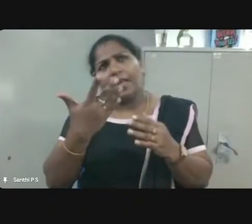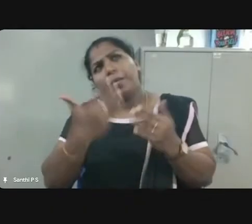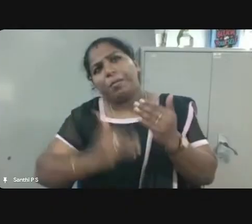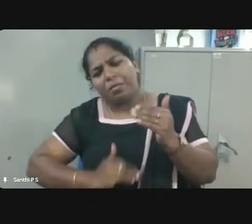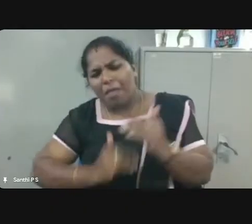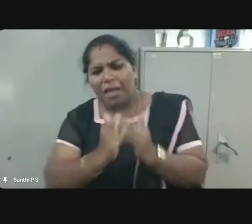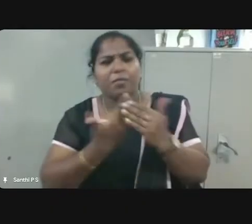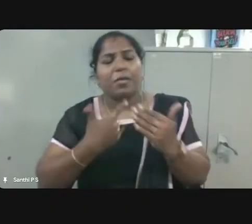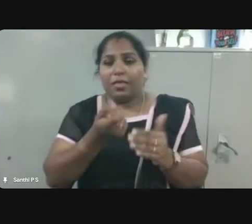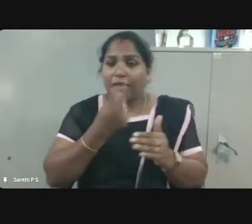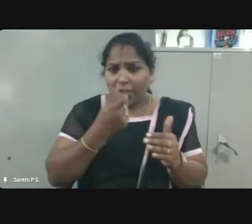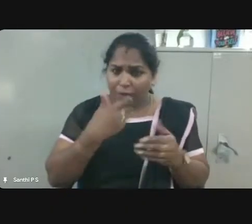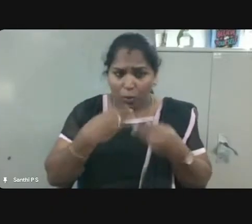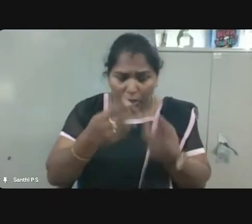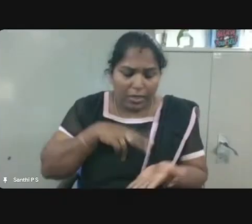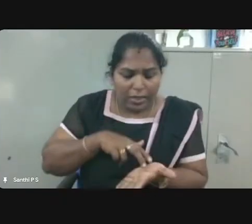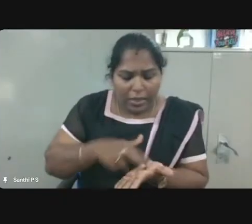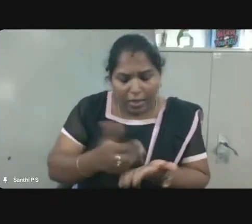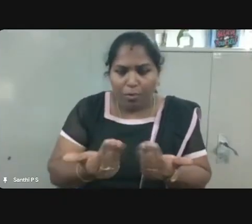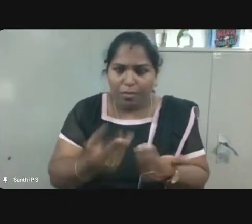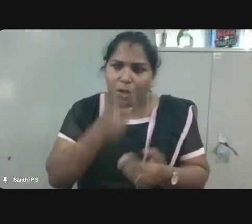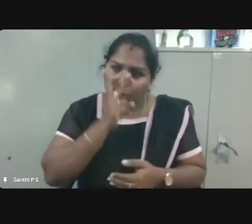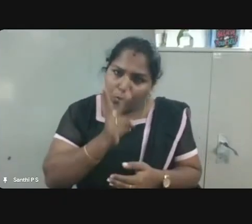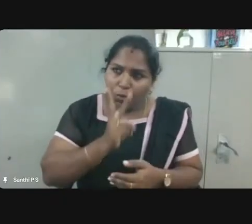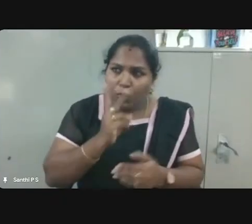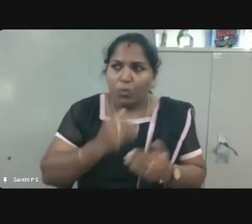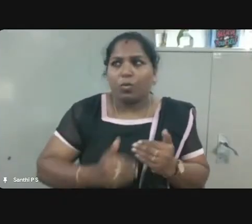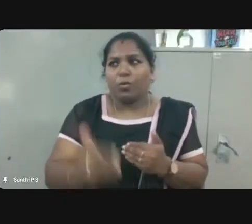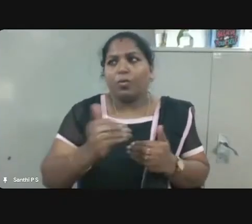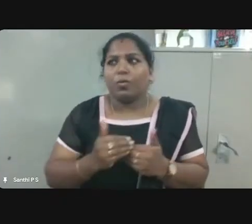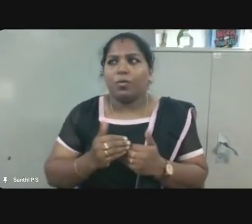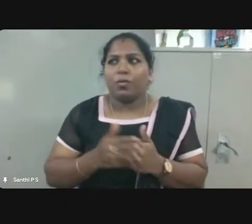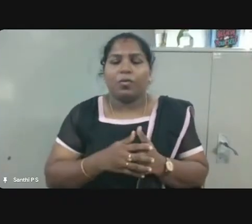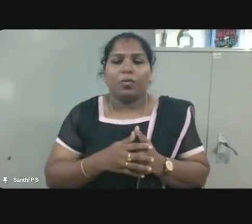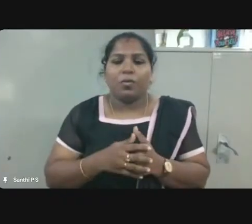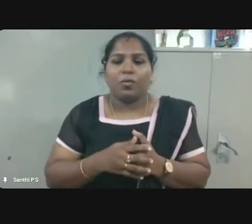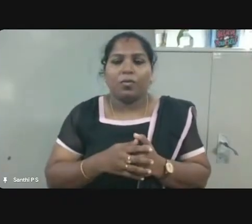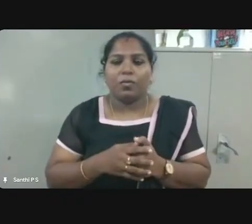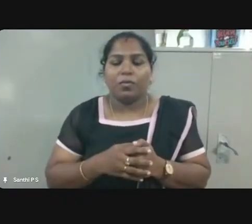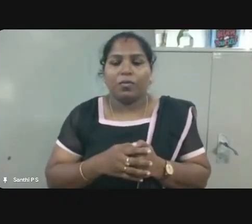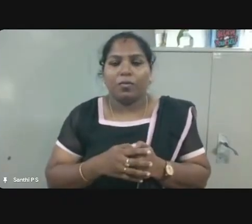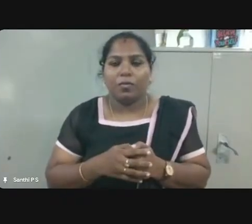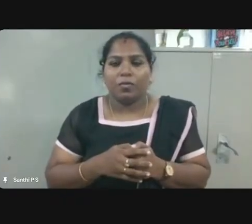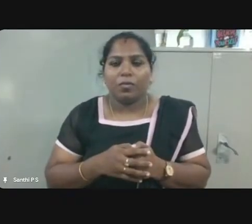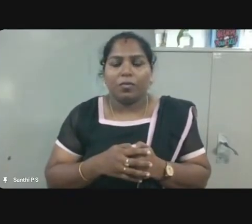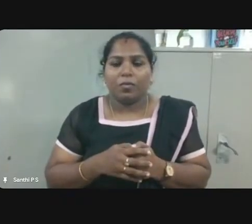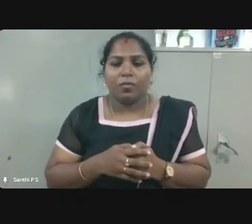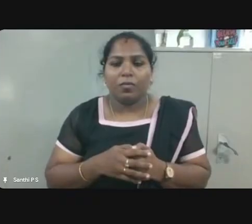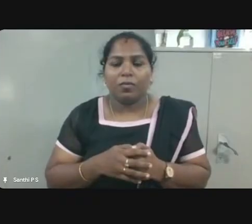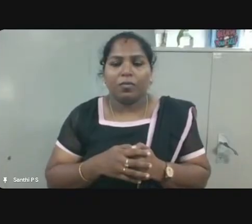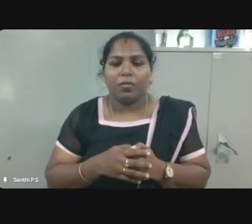ഈ മരുന്ന് കഴിച്ചാൽ ഇമ്പ്രൂവ്മെന്റ് കിട്ടും. പക്ഷെ 10 വയസ്സ് കഴിയുമ്പോൾ വീണ്ടും ബലക്കുറവ് തീർച്ചയായിട്ടും കൂടും. ബലക്കുറവ് കൂടി